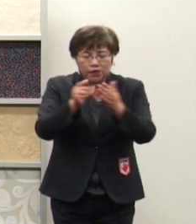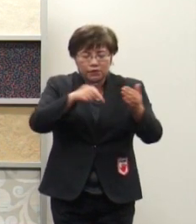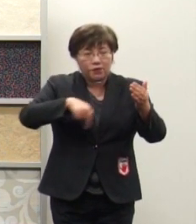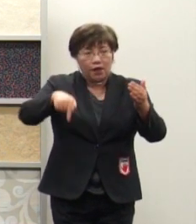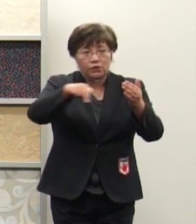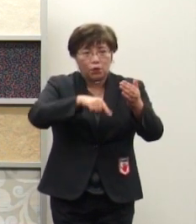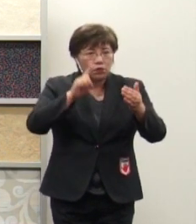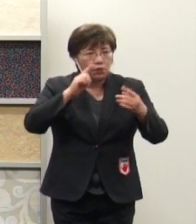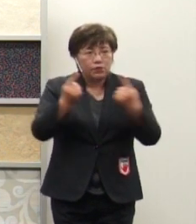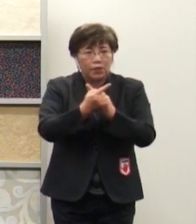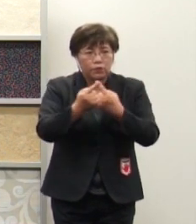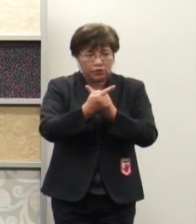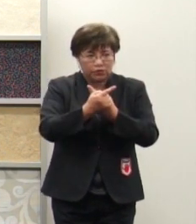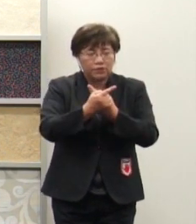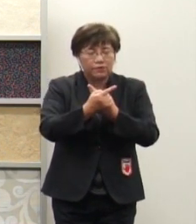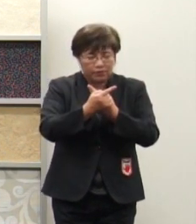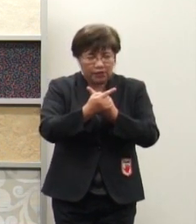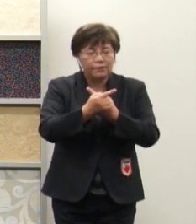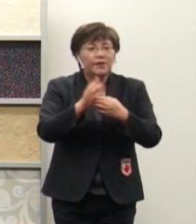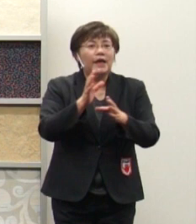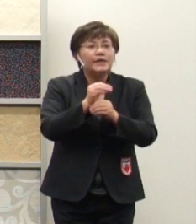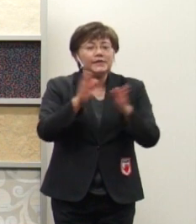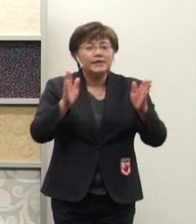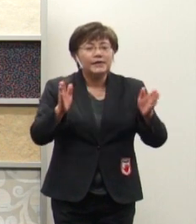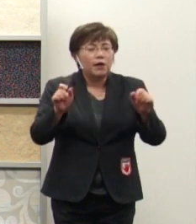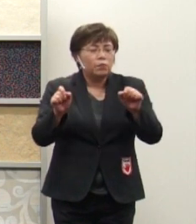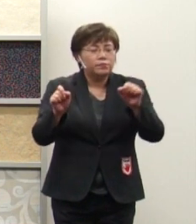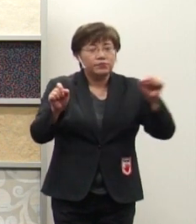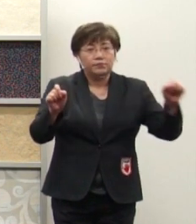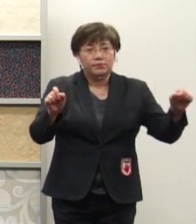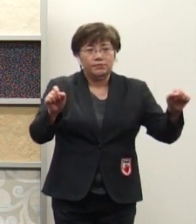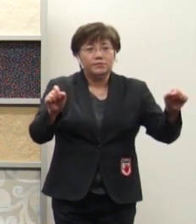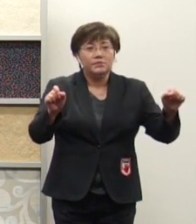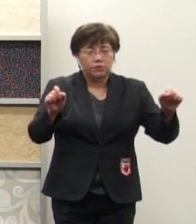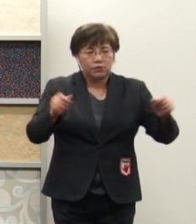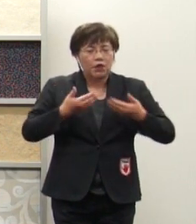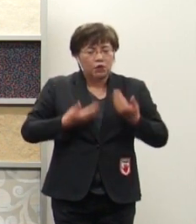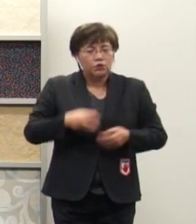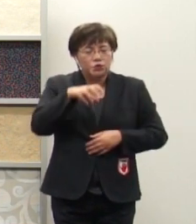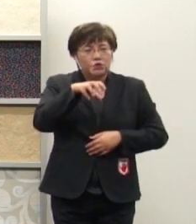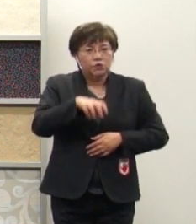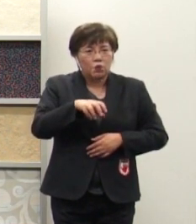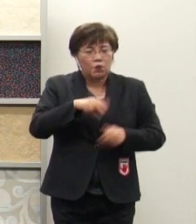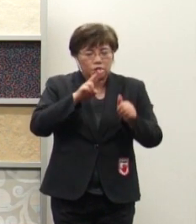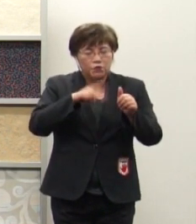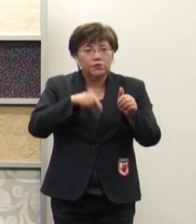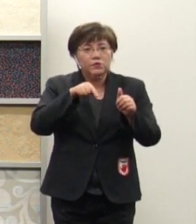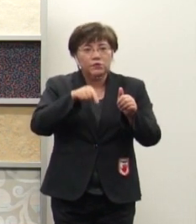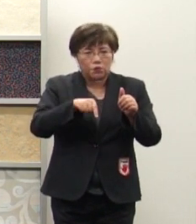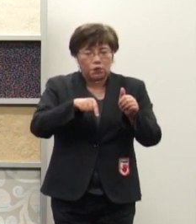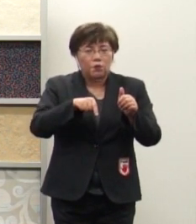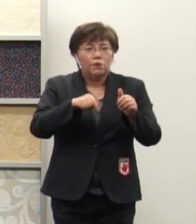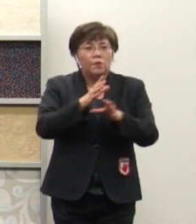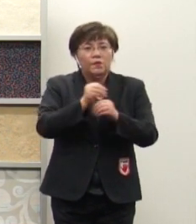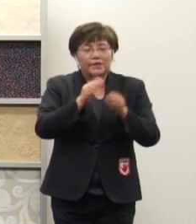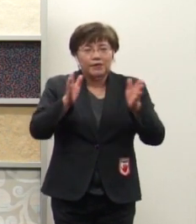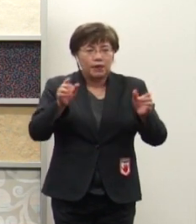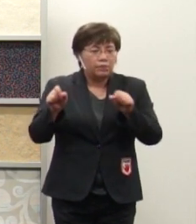直しと、期間の延長、そして、グリーンゾーン宿泊割の、期間の延長と対象エリアの拡大、